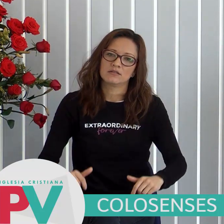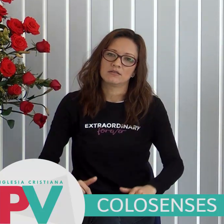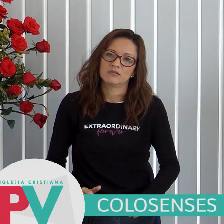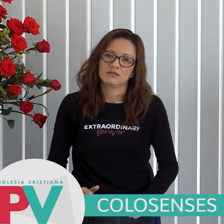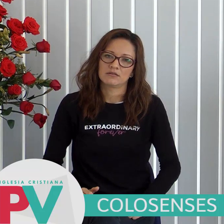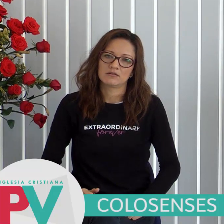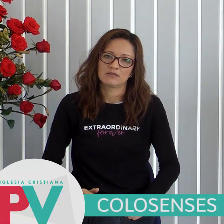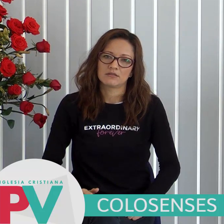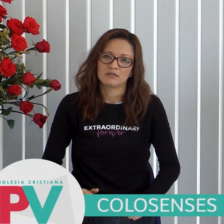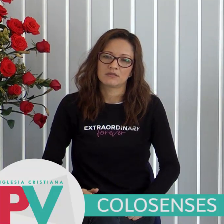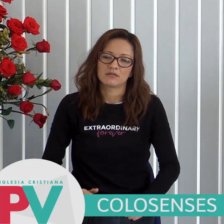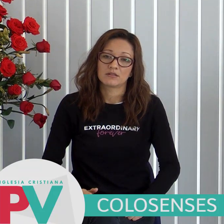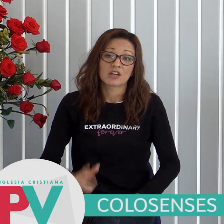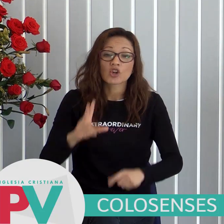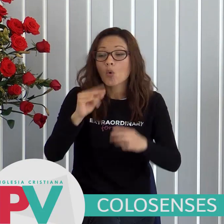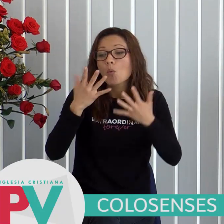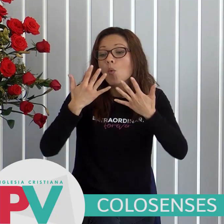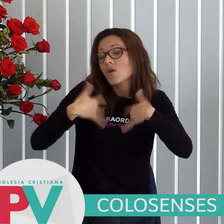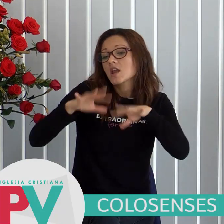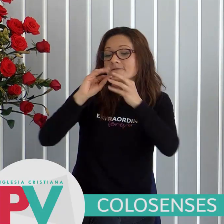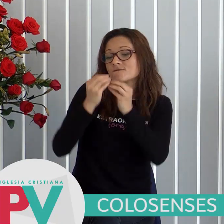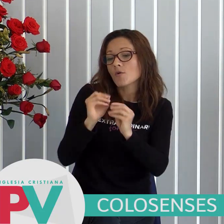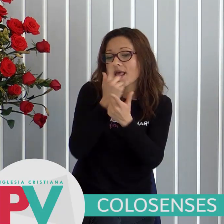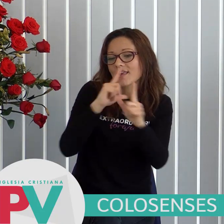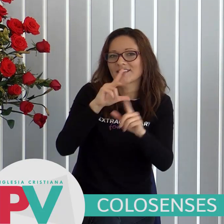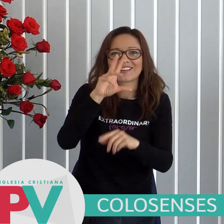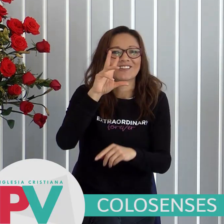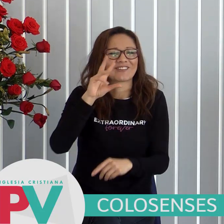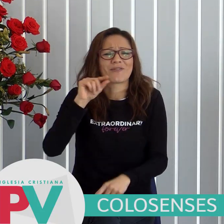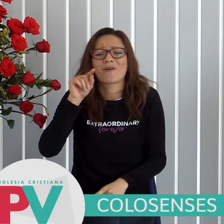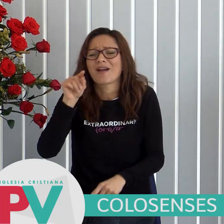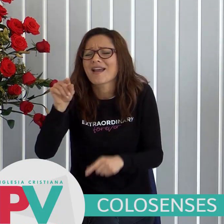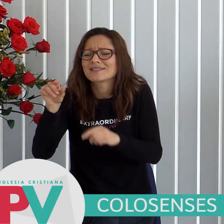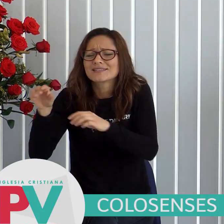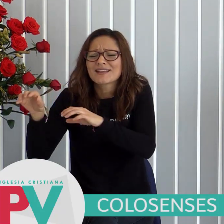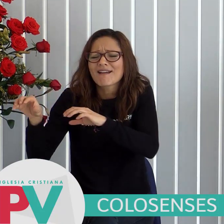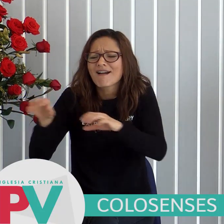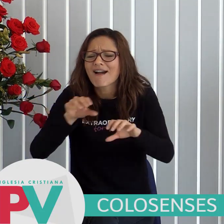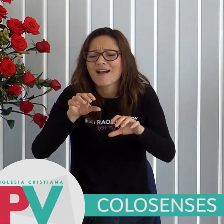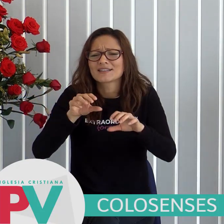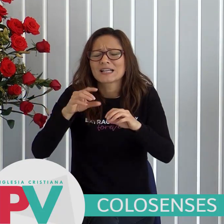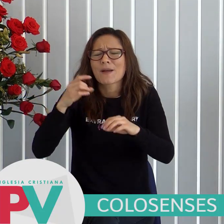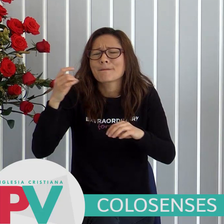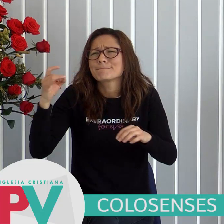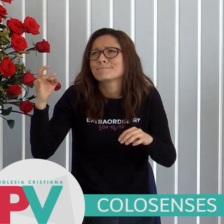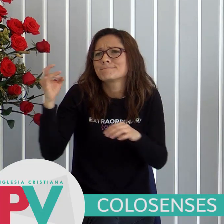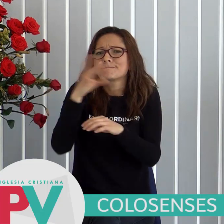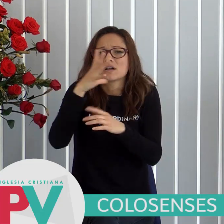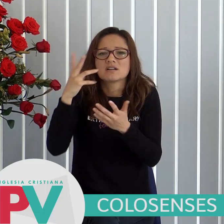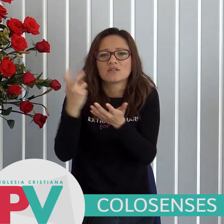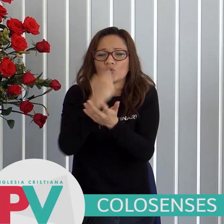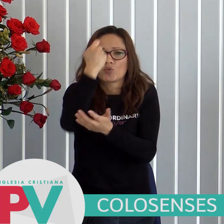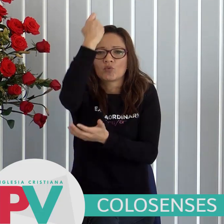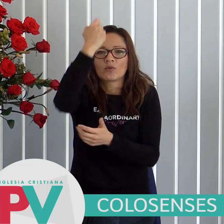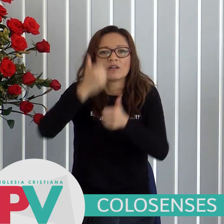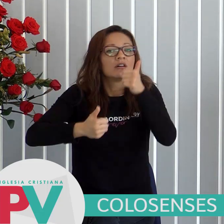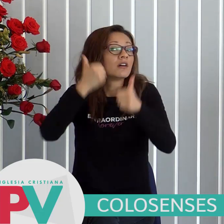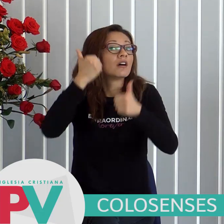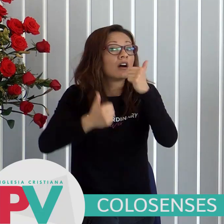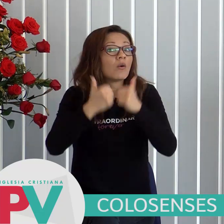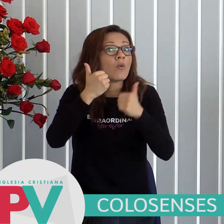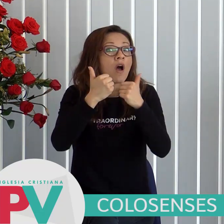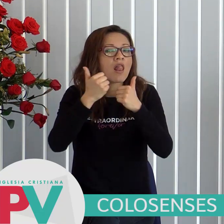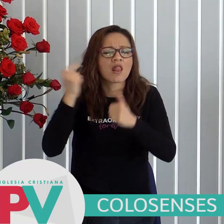Y no con cualquier acto. Con el acto más triunfal que ha existido en todos